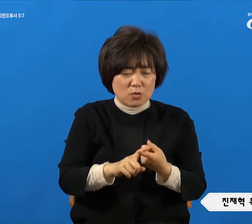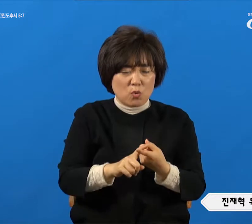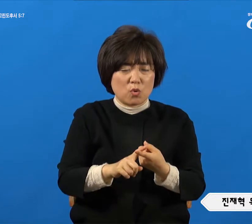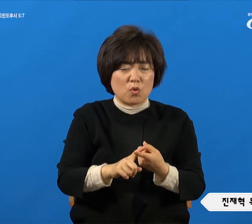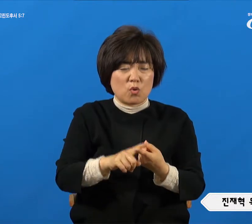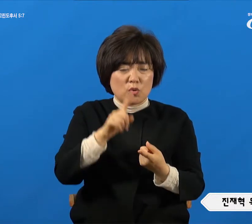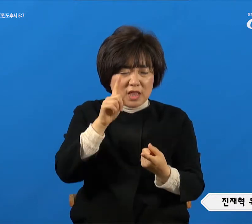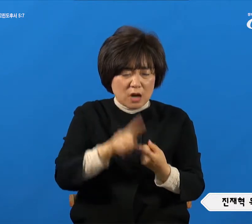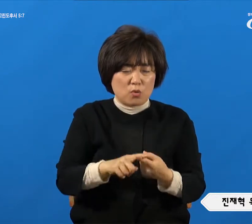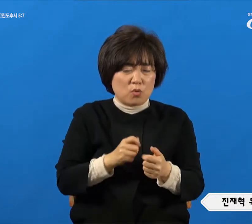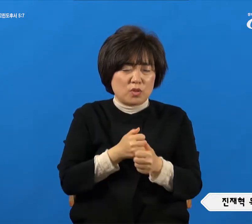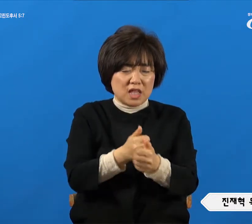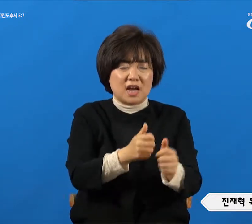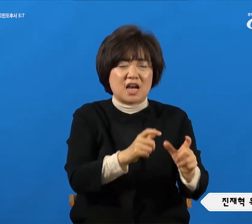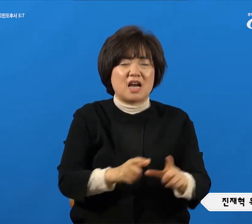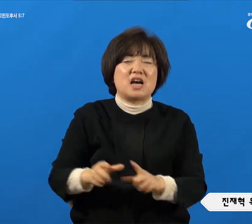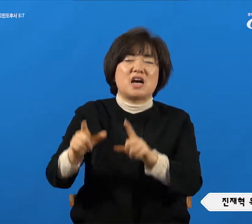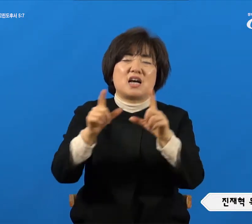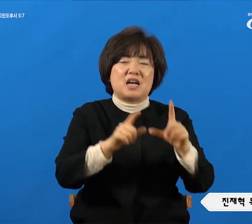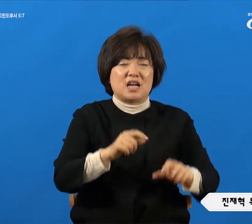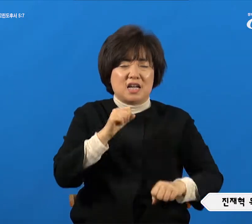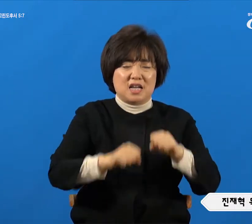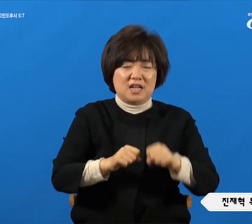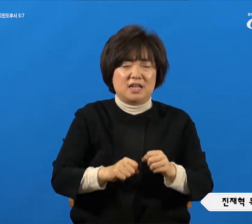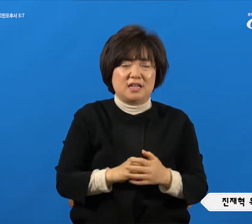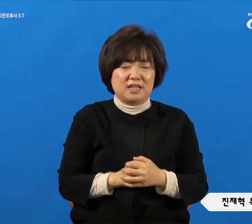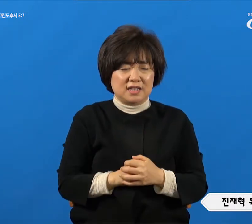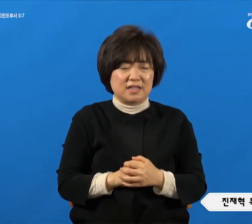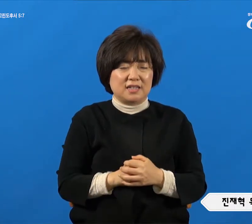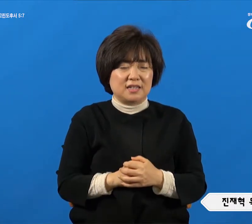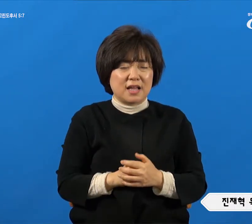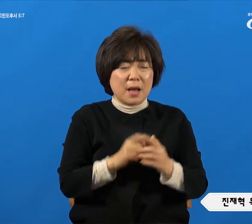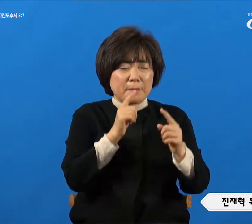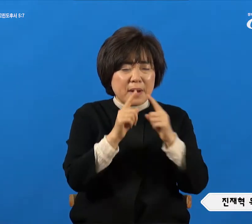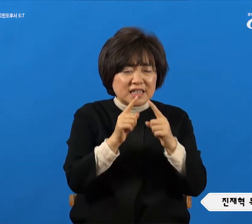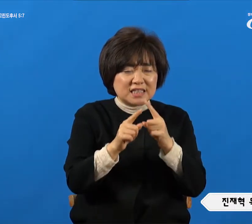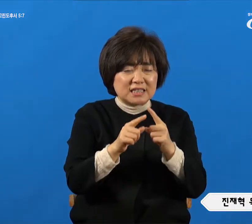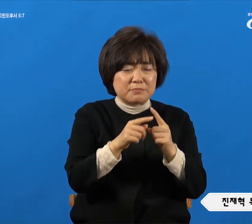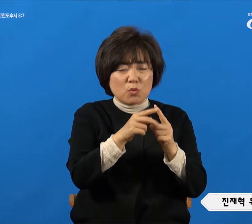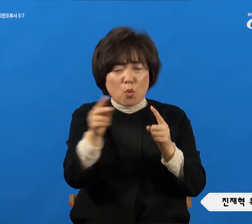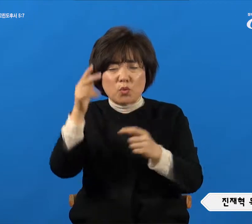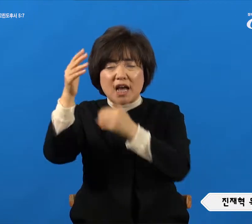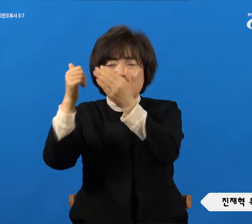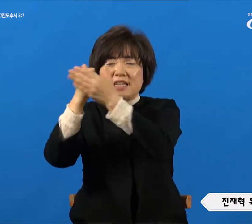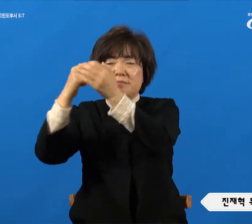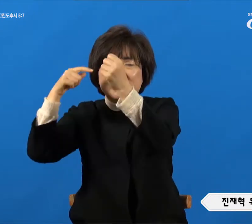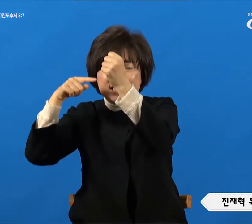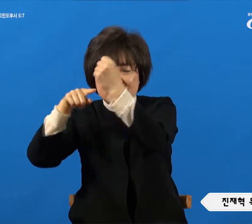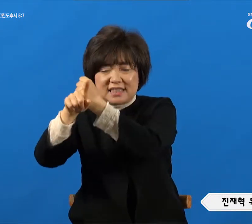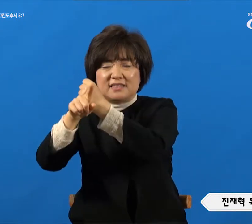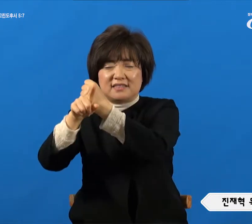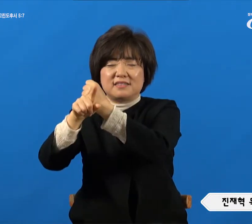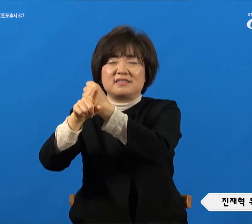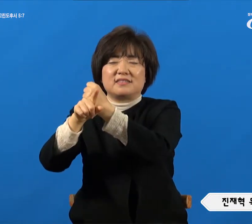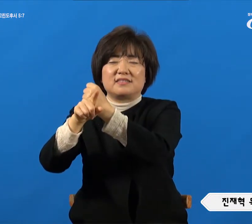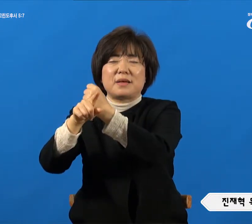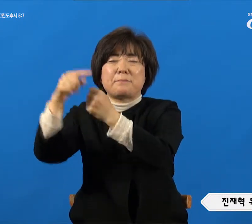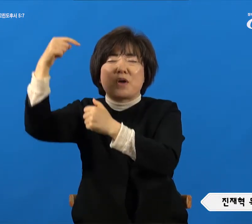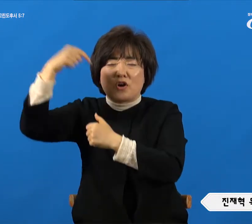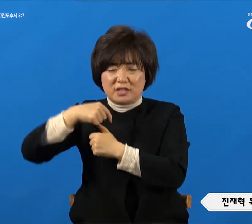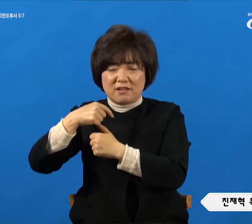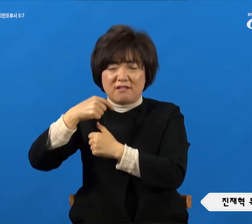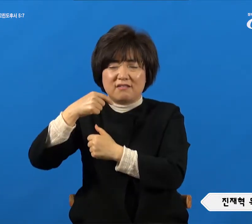그대로 따라 행하는 것입니다. 말씀이 하나님의 뜻입니다. 명령입니다.